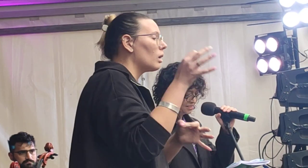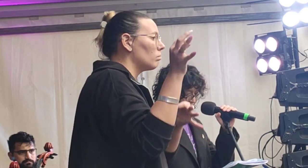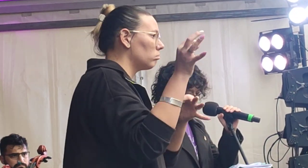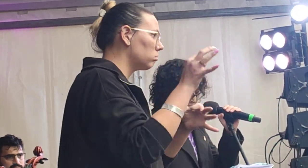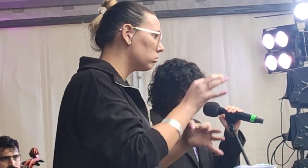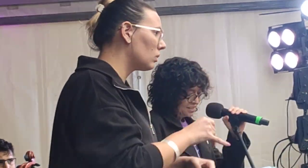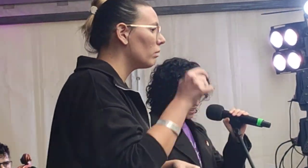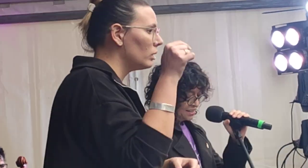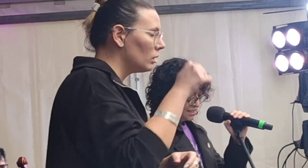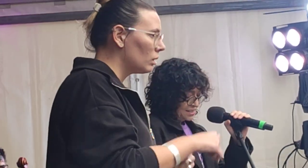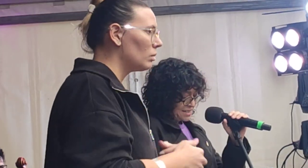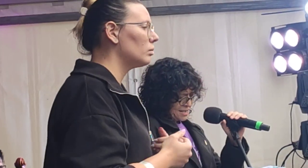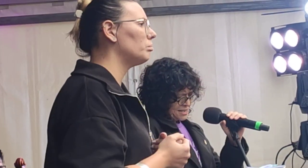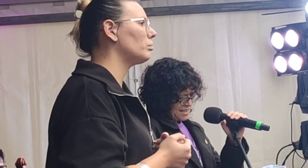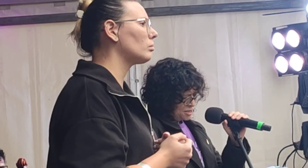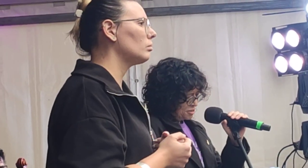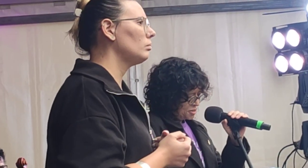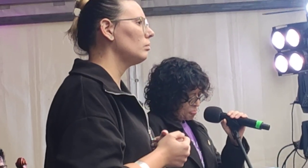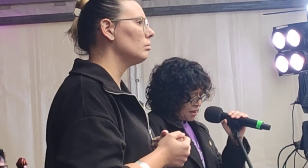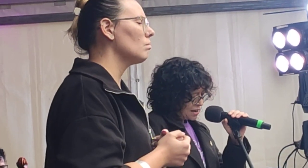presentes.